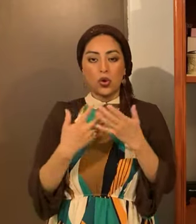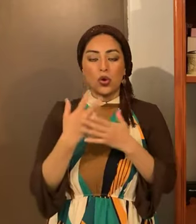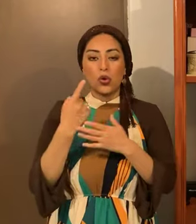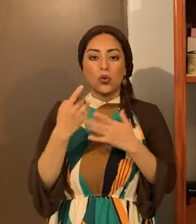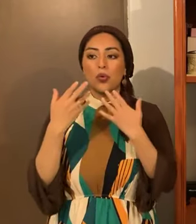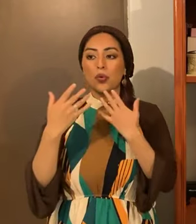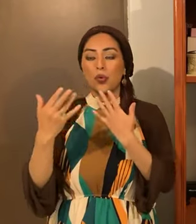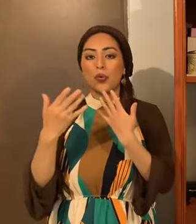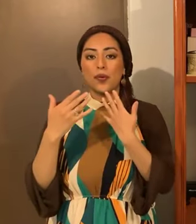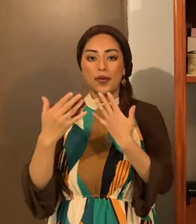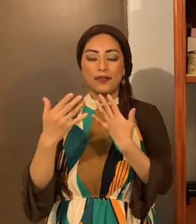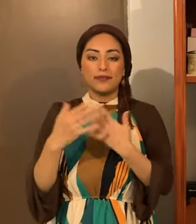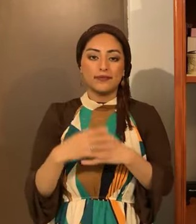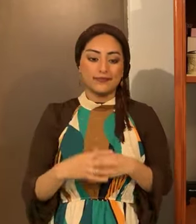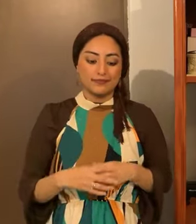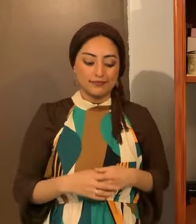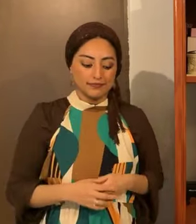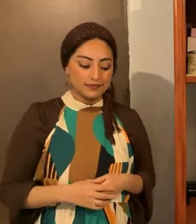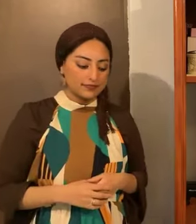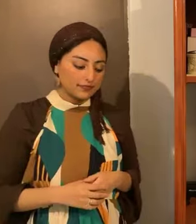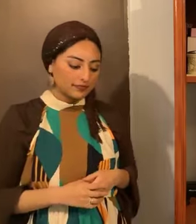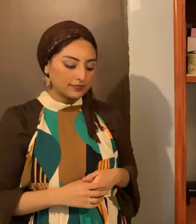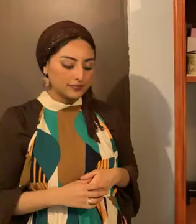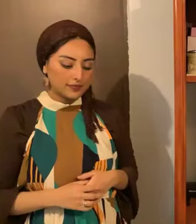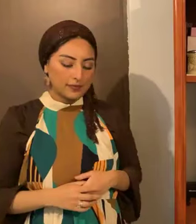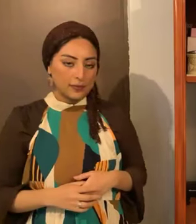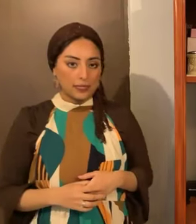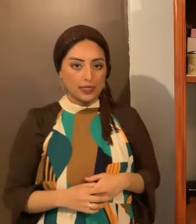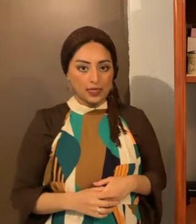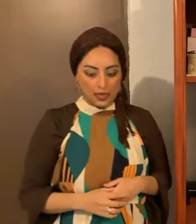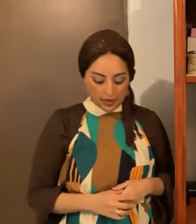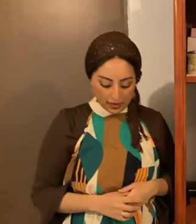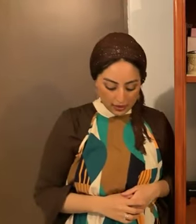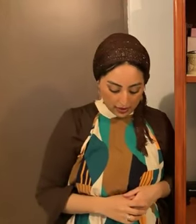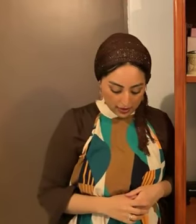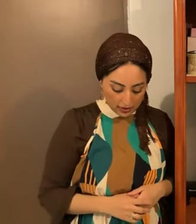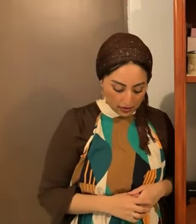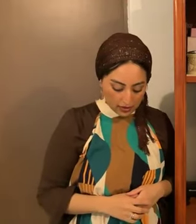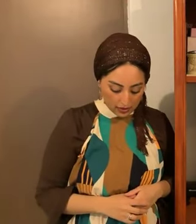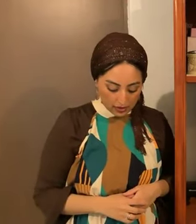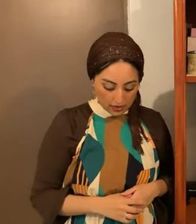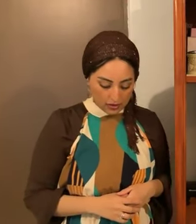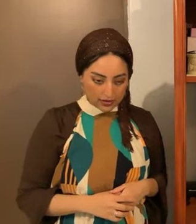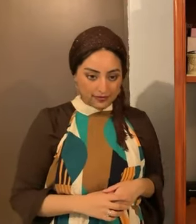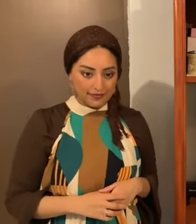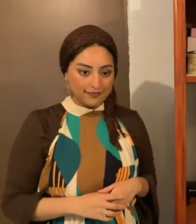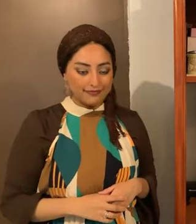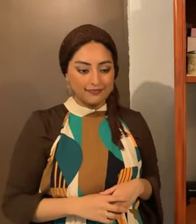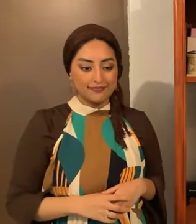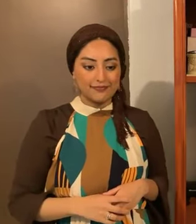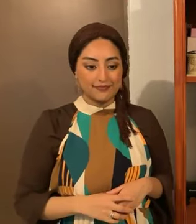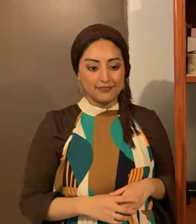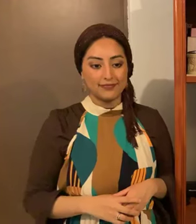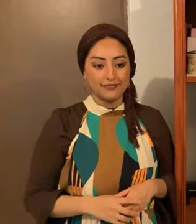texto, esta música. Y nos hemos gozado mucho con ese jardín, ¿verdad? Amados Ajín y Hayot, aleluya.